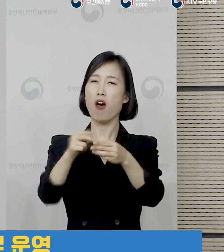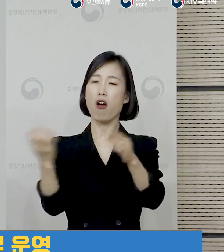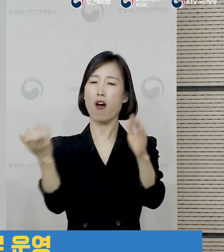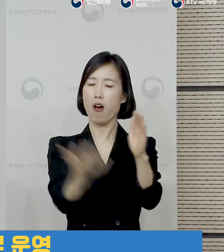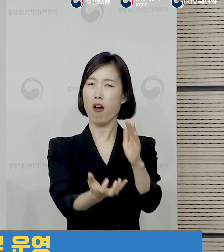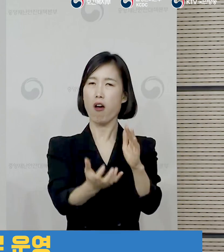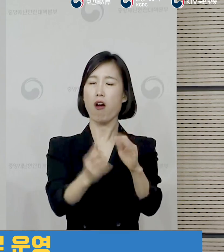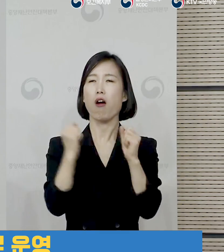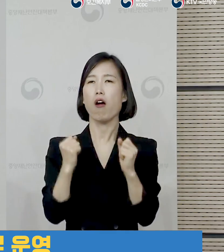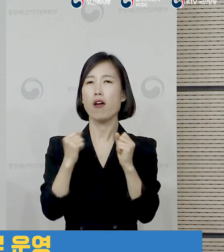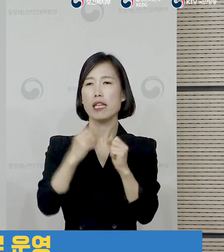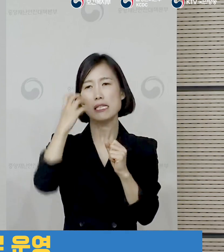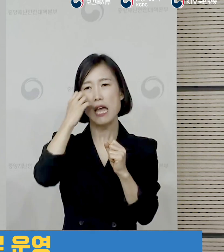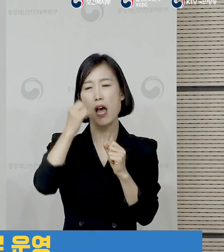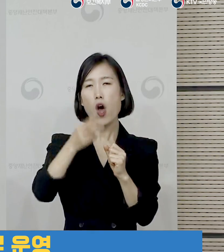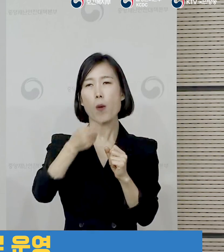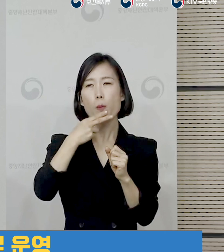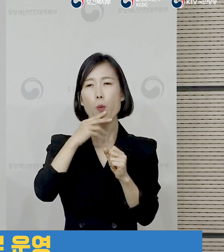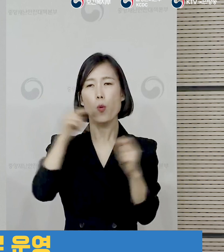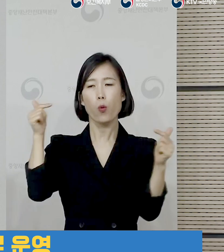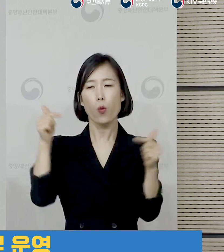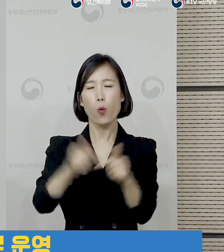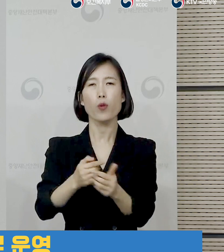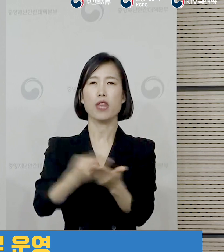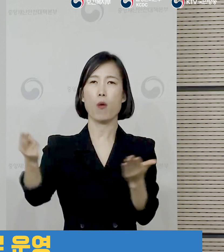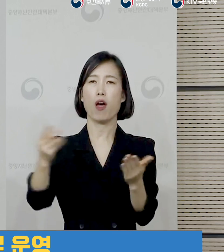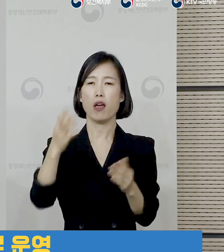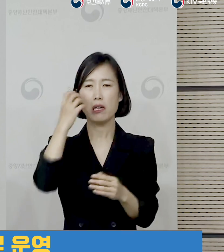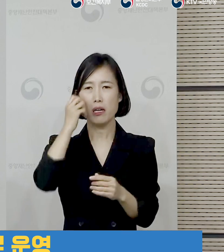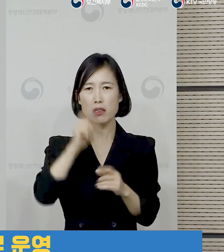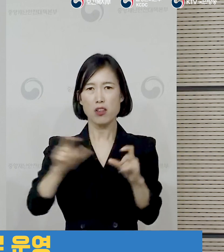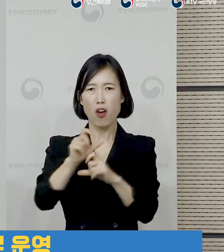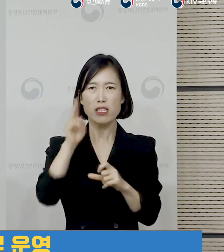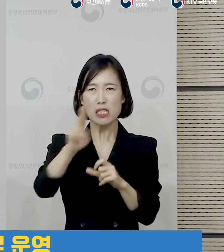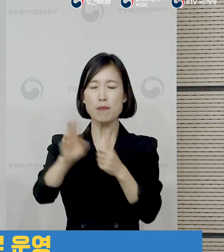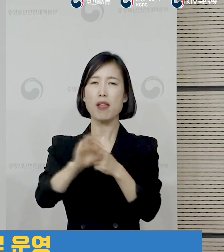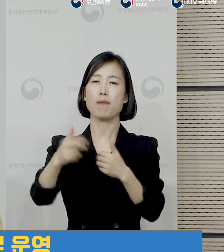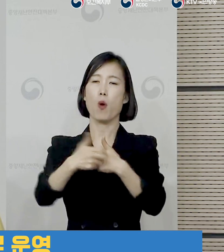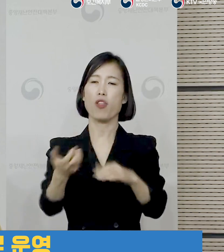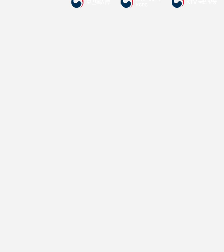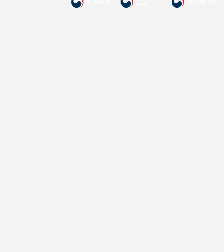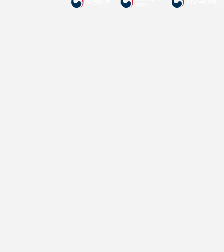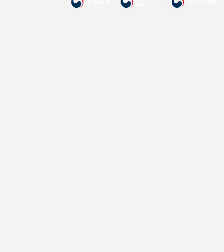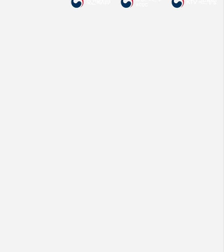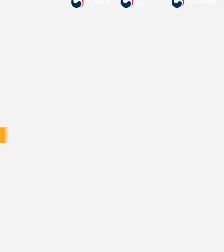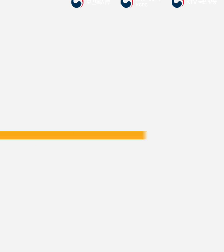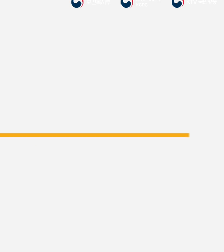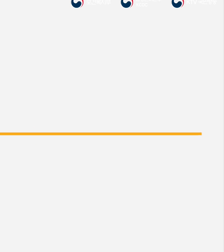있기 때문에 의료진은 그 정도로 일단은 충분할 걸로 예상이 되고 있습니다.